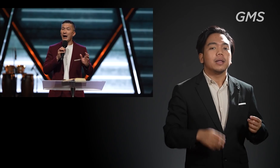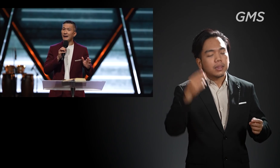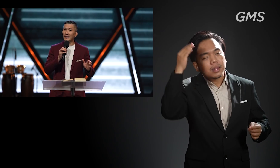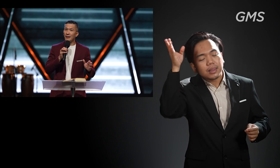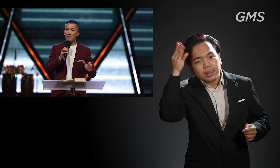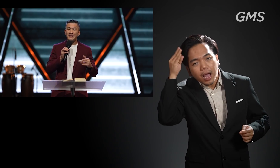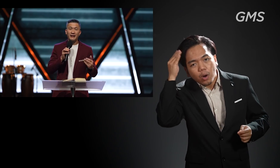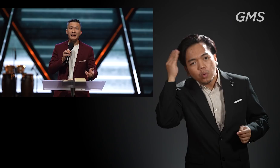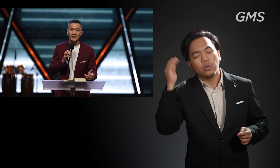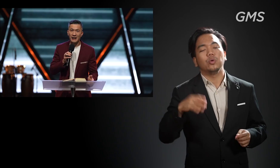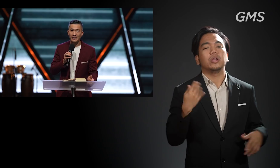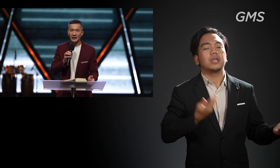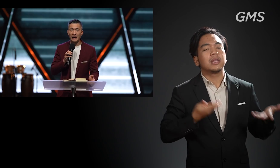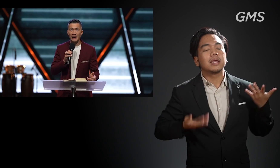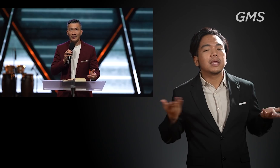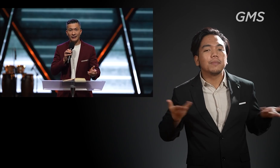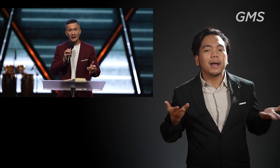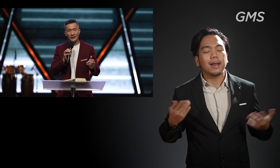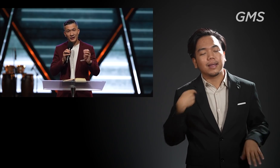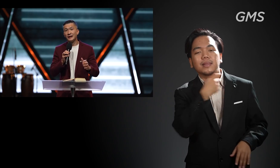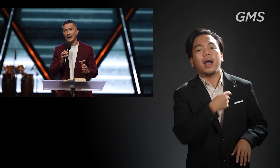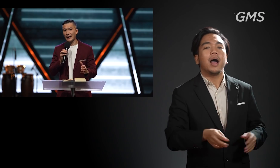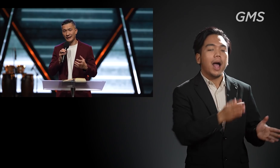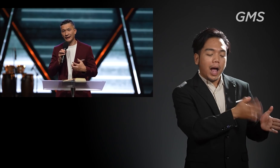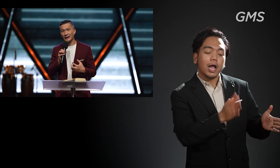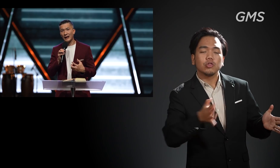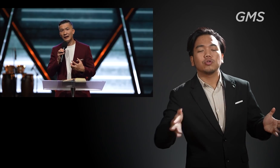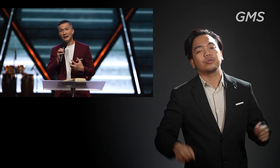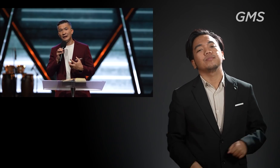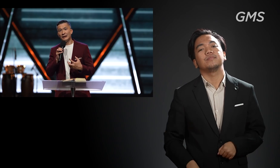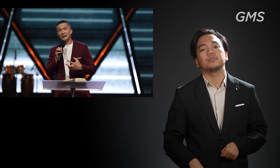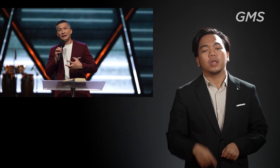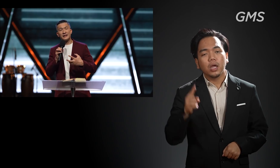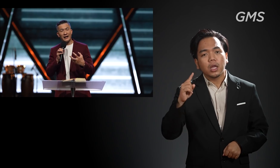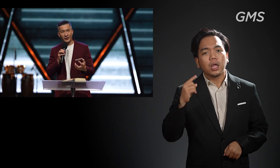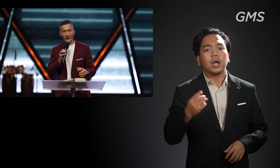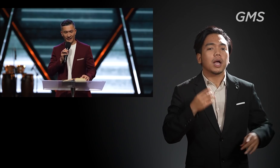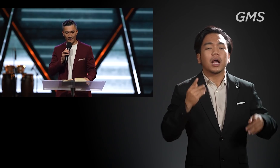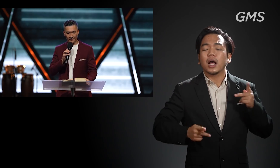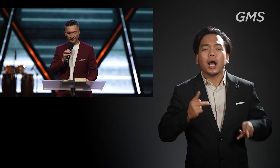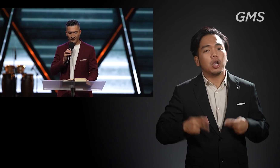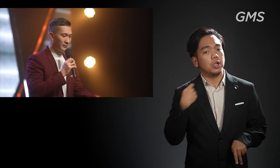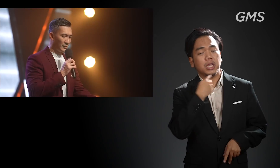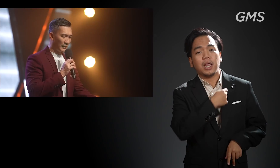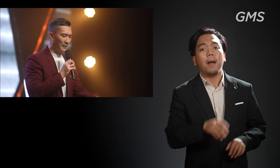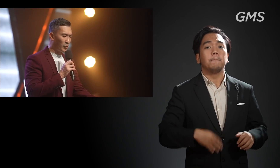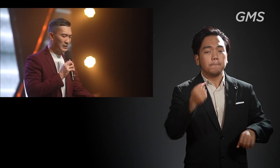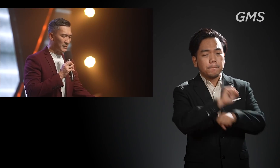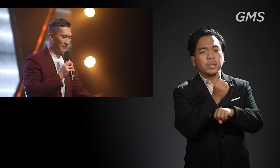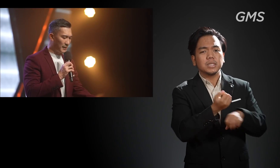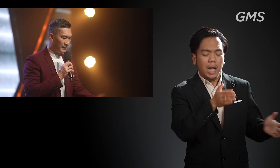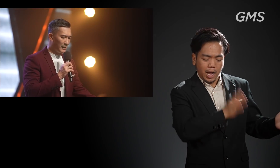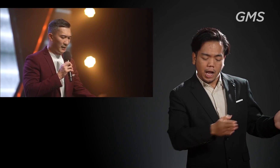Tetapi uang adalah majikan yang jahat jika kita izinkan hati kita diseret olehnya. Kita